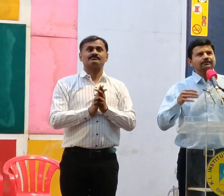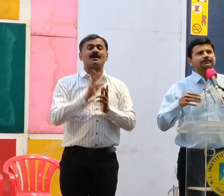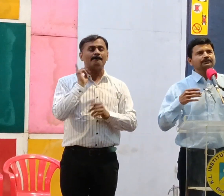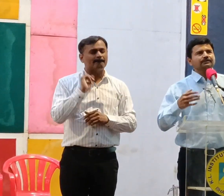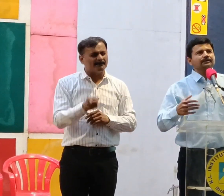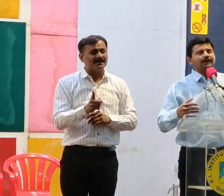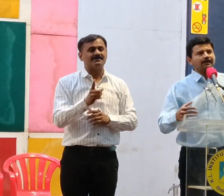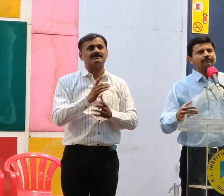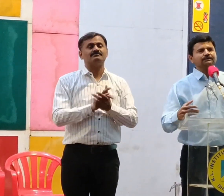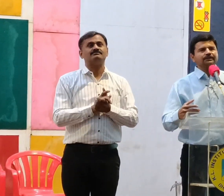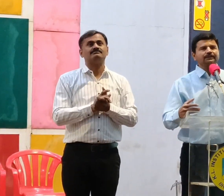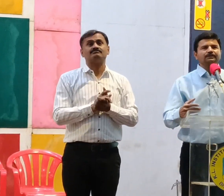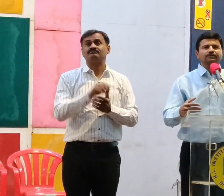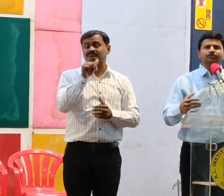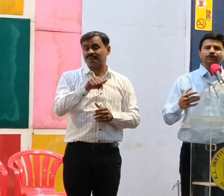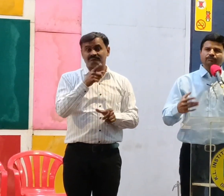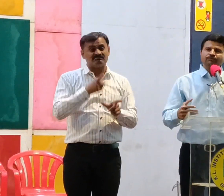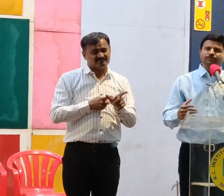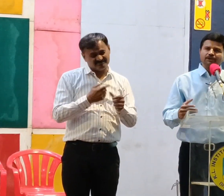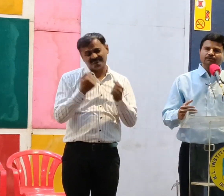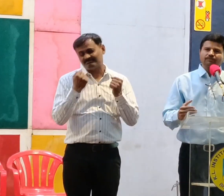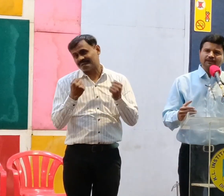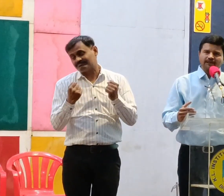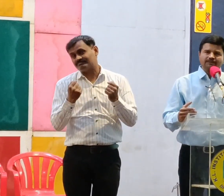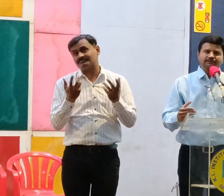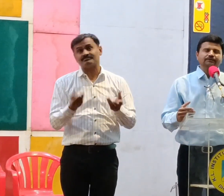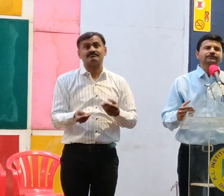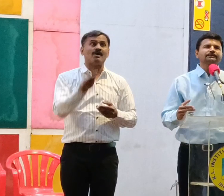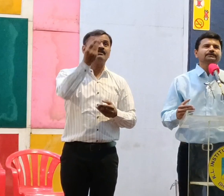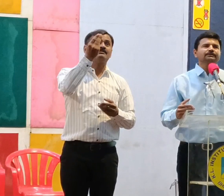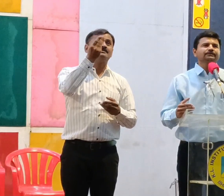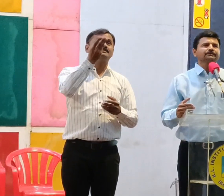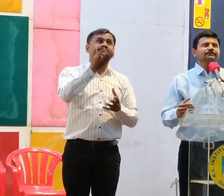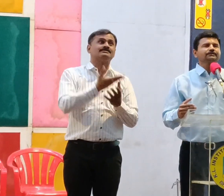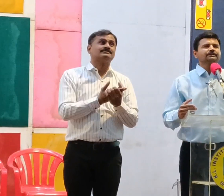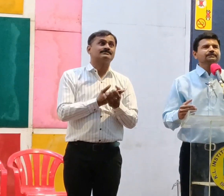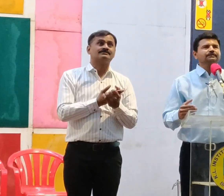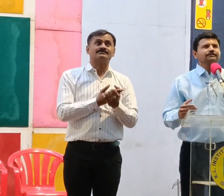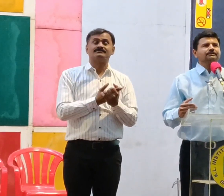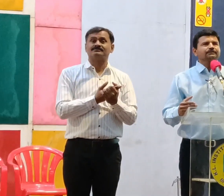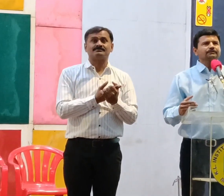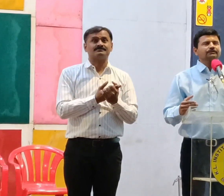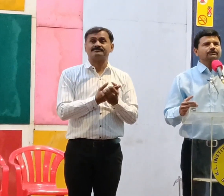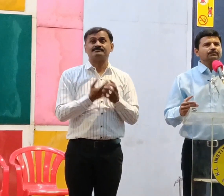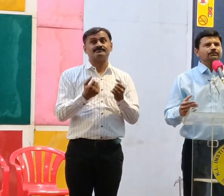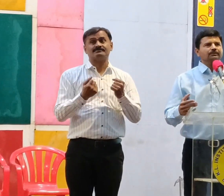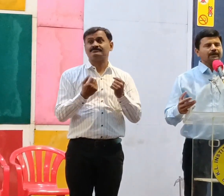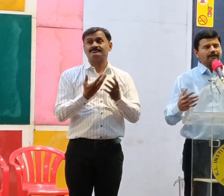પણ આ વખતે થોડીક મુશ્કેલીઓ વધારે છે,